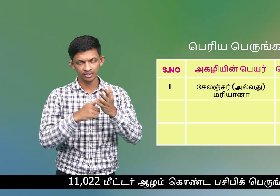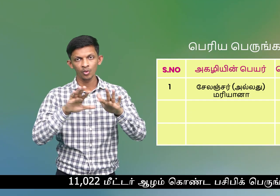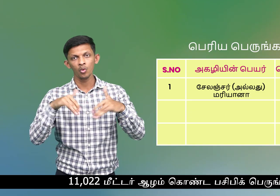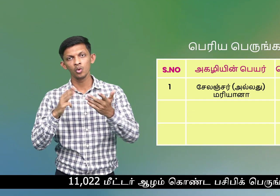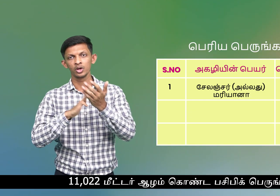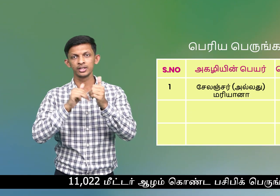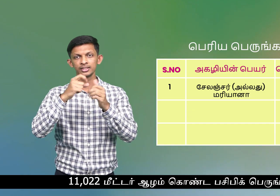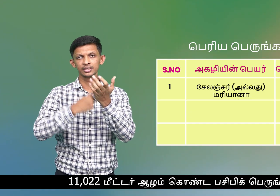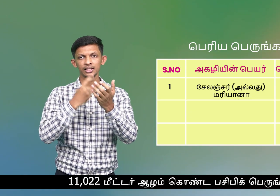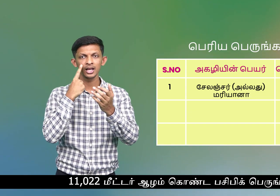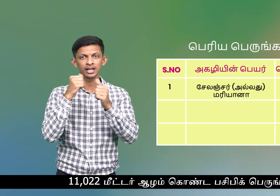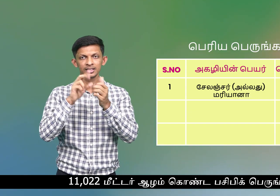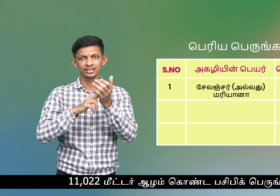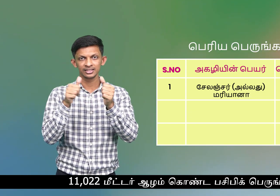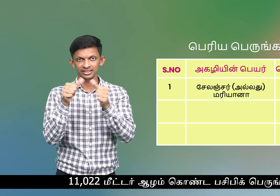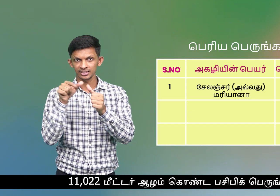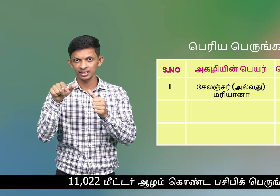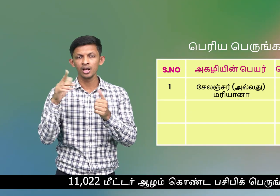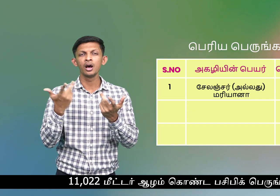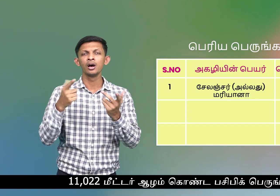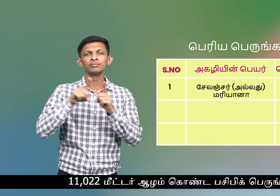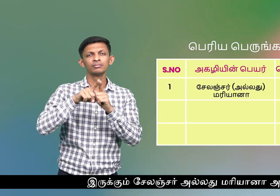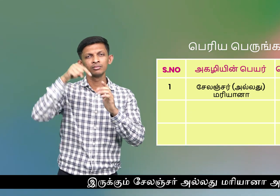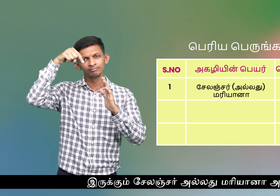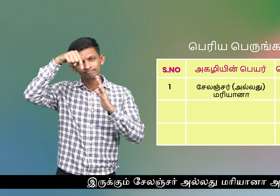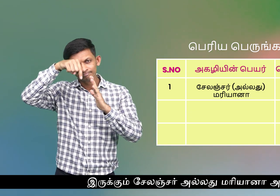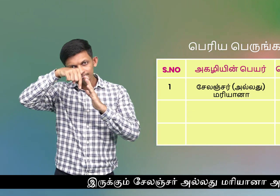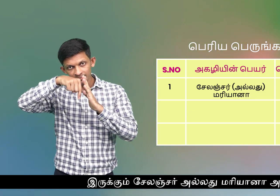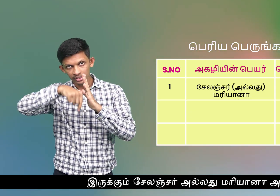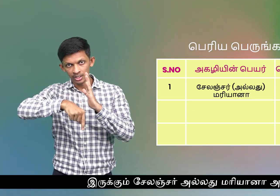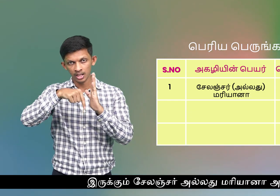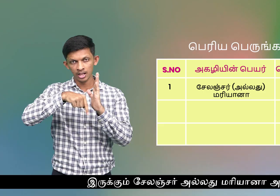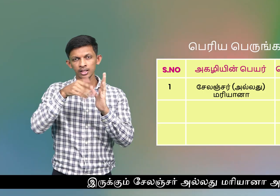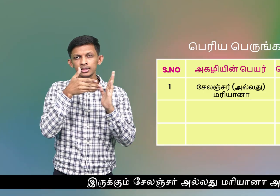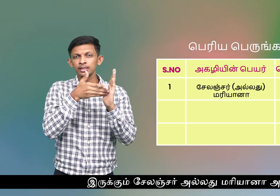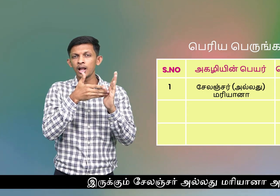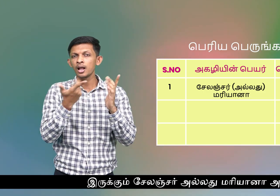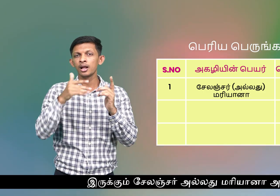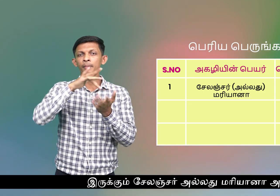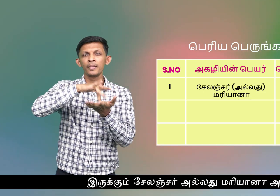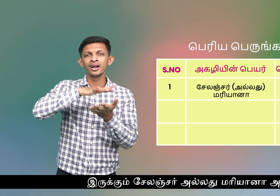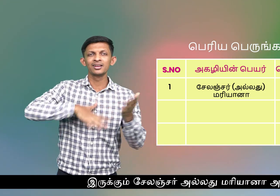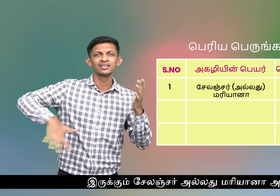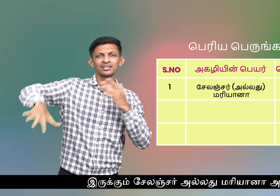11,022 மீட்டர் ஆழம் கொண்ட பசிபிக் பெருங்கடலில் இருக்கும் சேலஞ்சர் அல்லது மரியானா அகழி